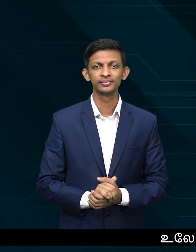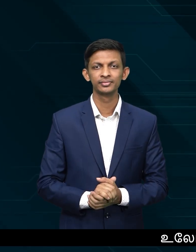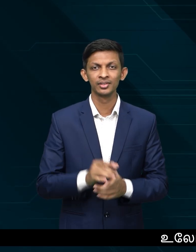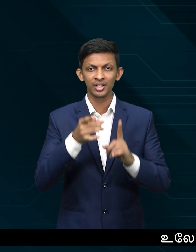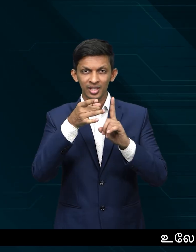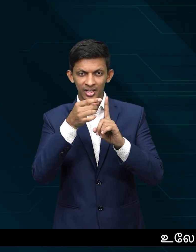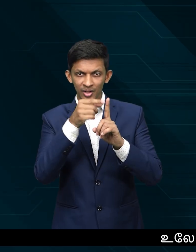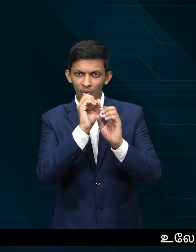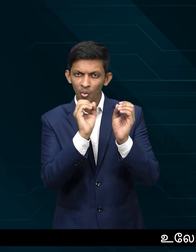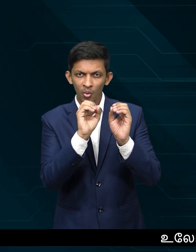உலோகம் அல்லாதது,